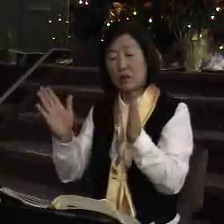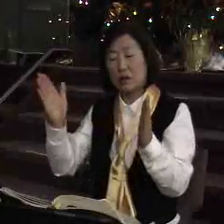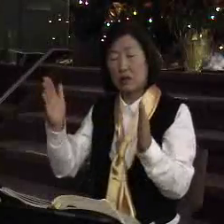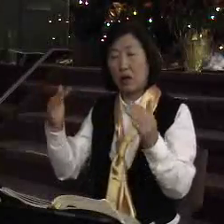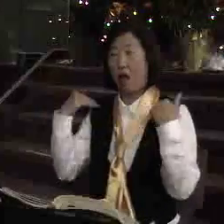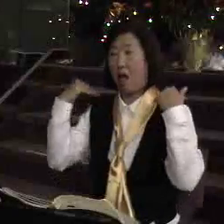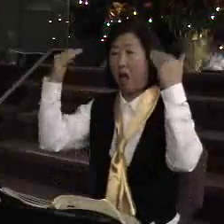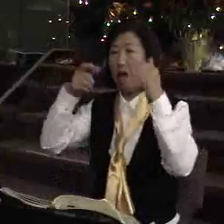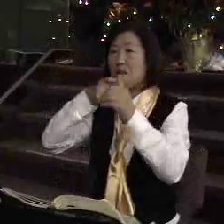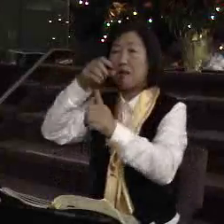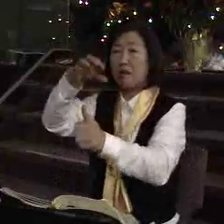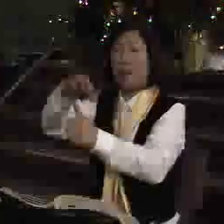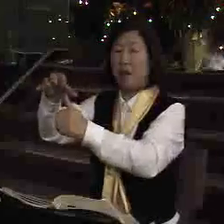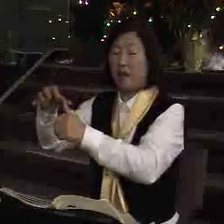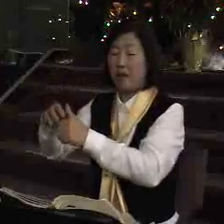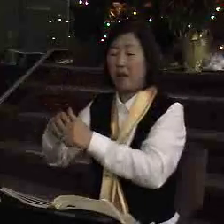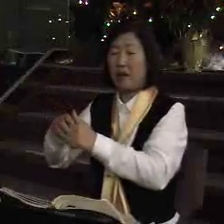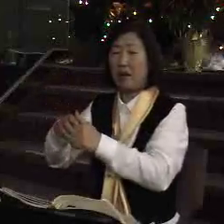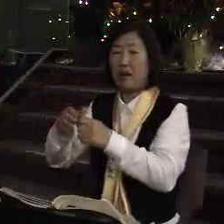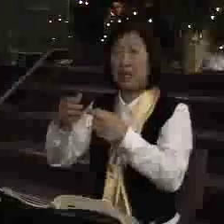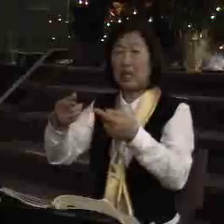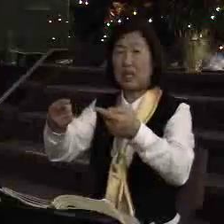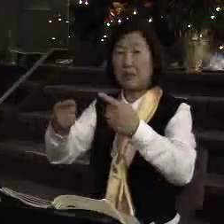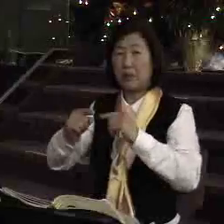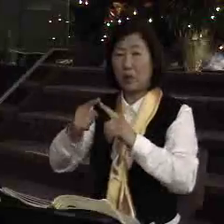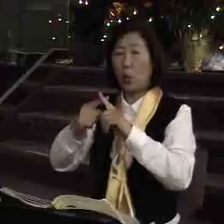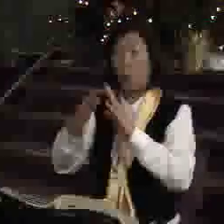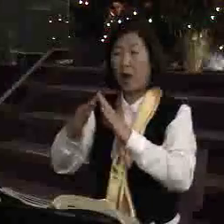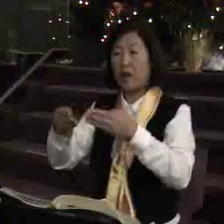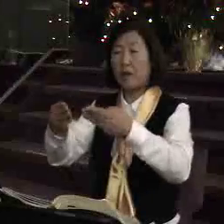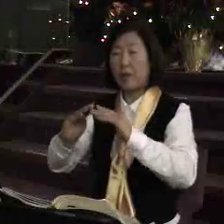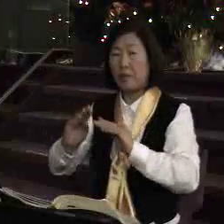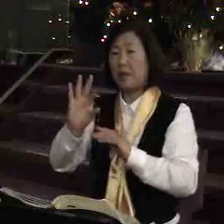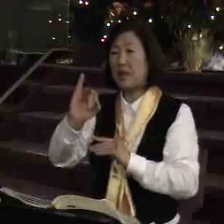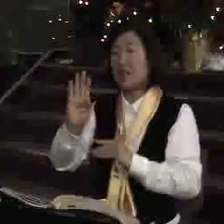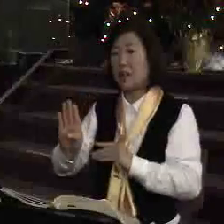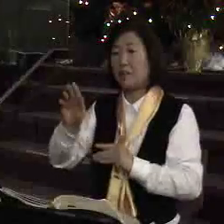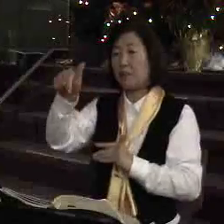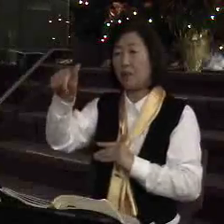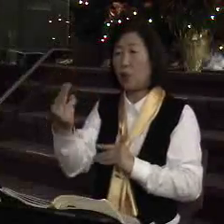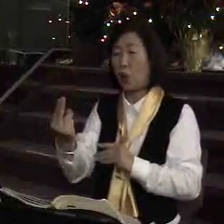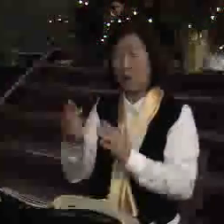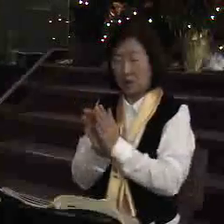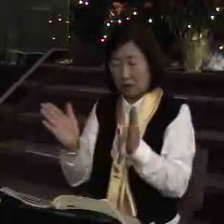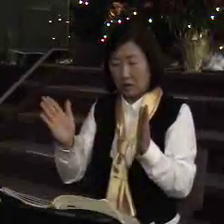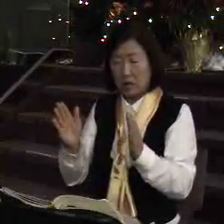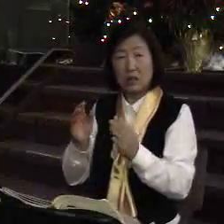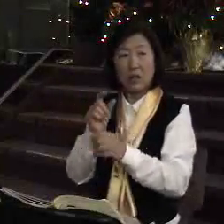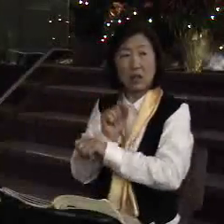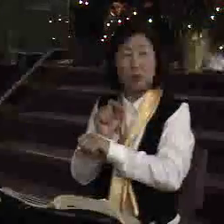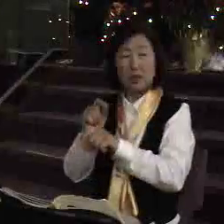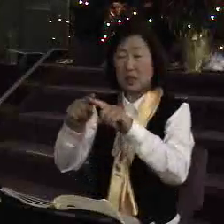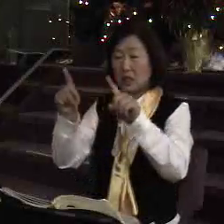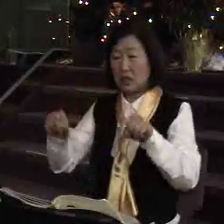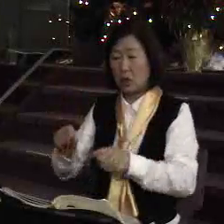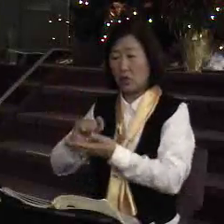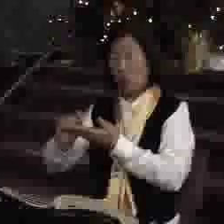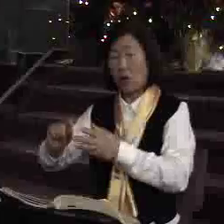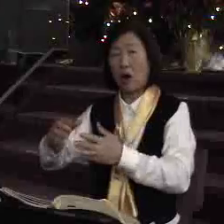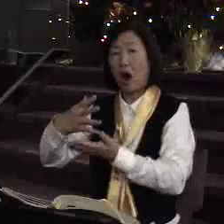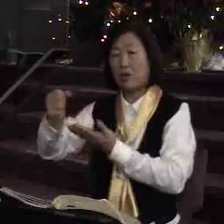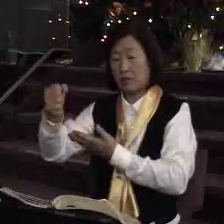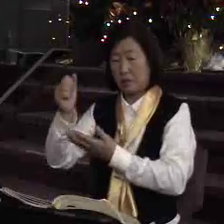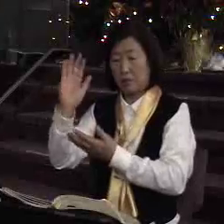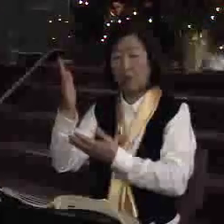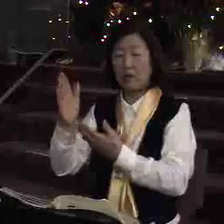성인 세례, 유아 세례 입교식이 진행됩니다. 자세히 읽어보시고 참여하실 분들은 사무실에서 신청서를 가져가시면